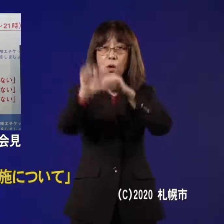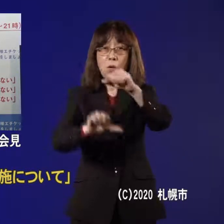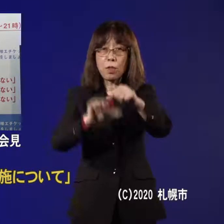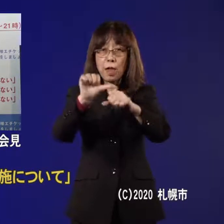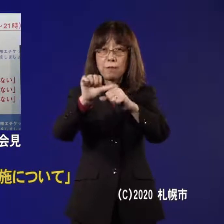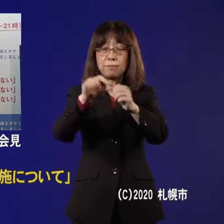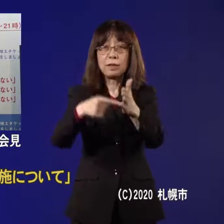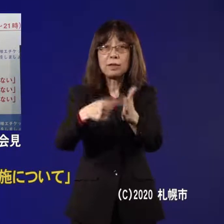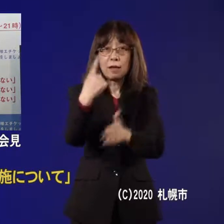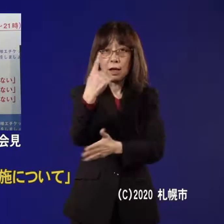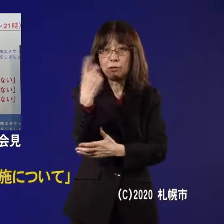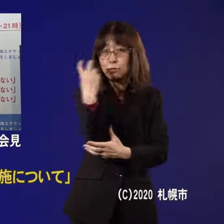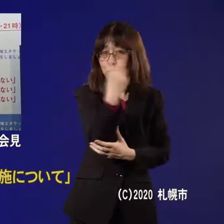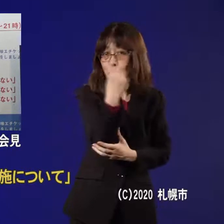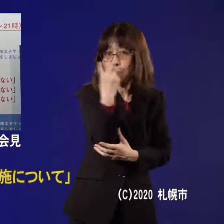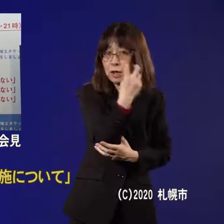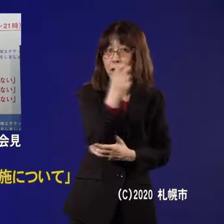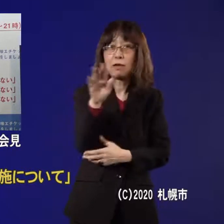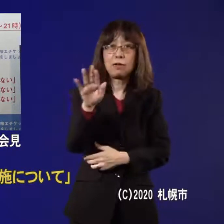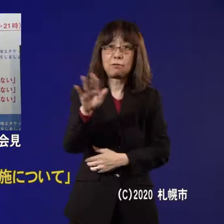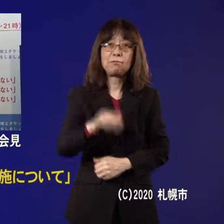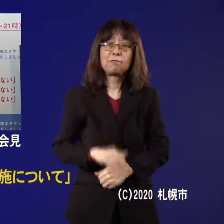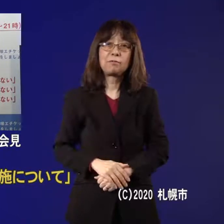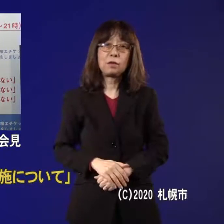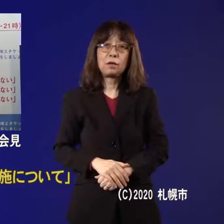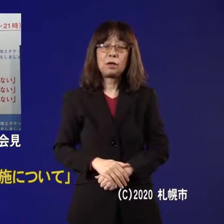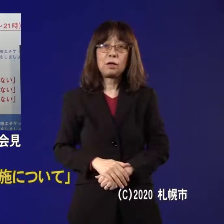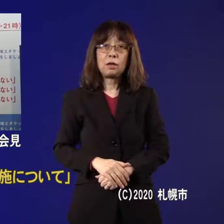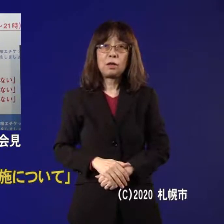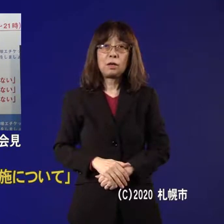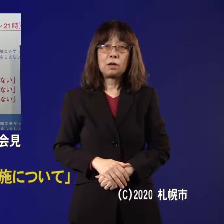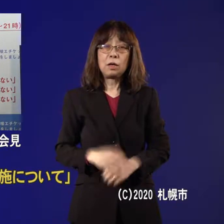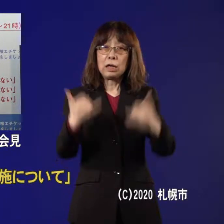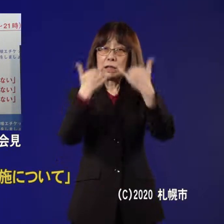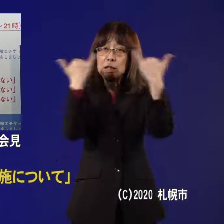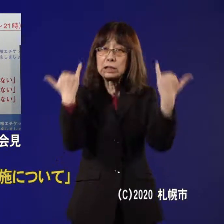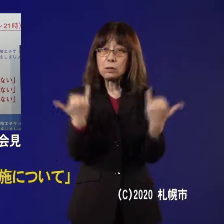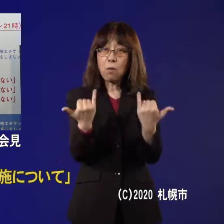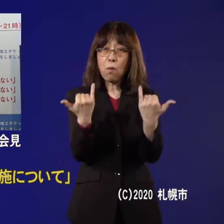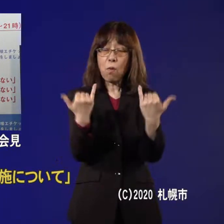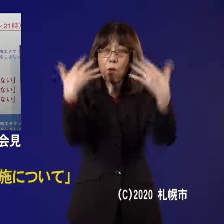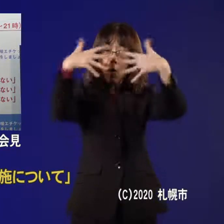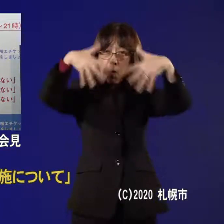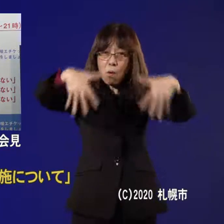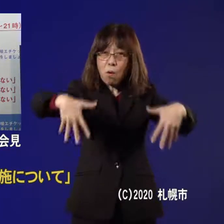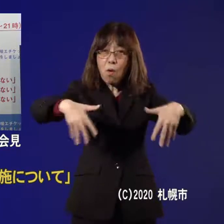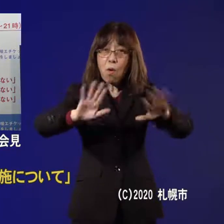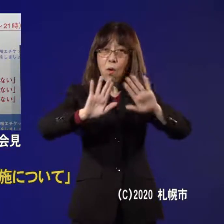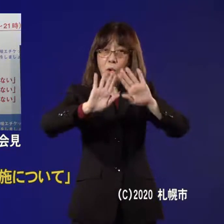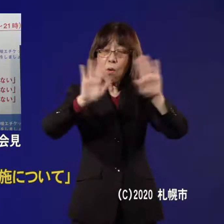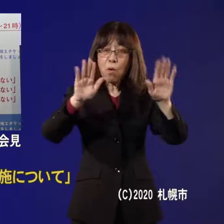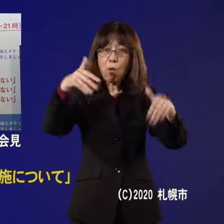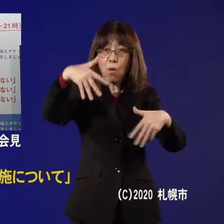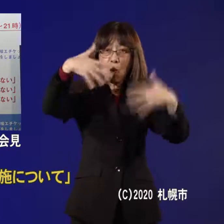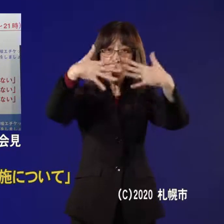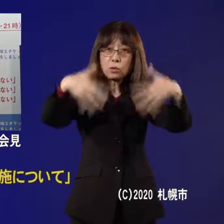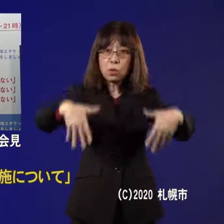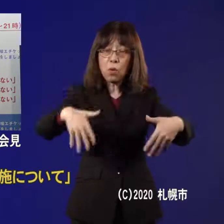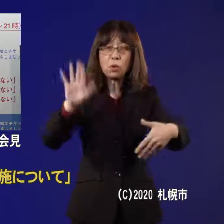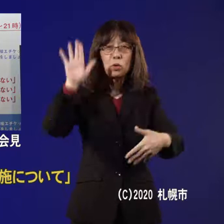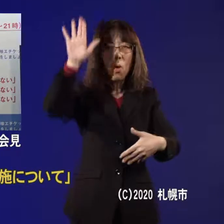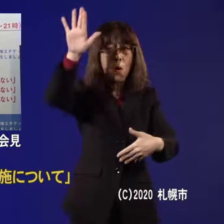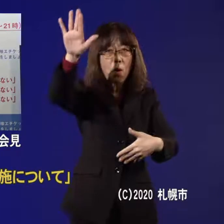度の調査ということでありますが、この人口構造、将来の人口構造等